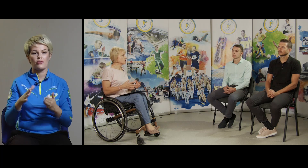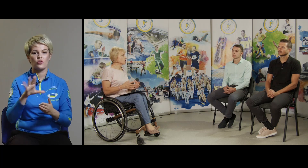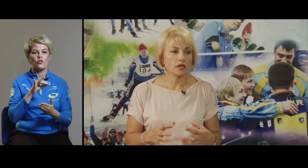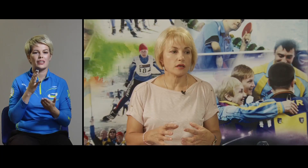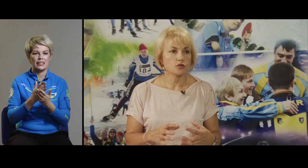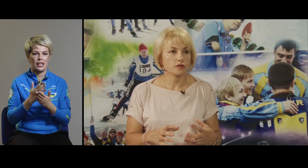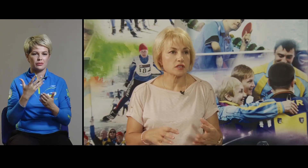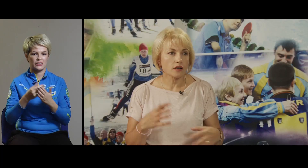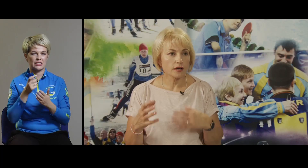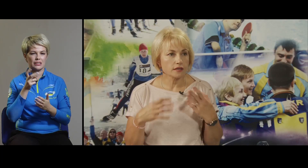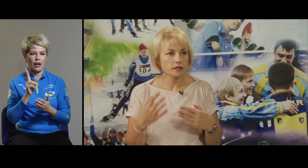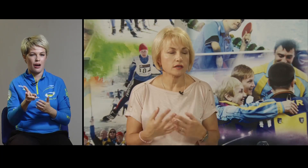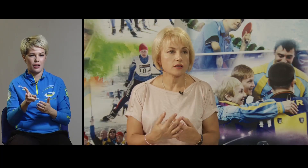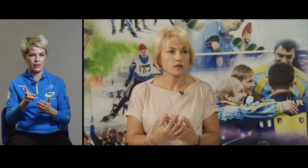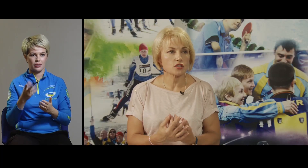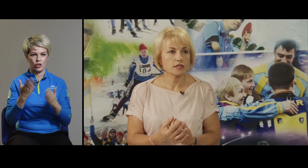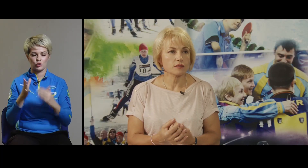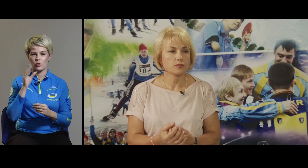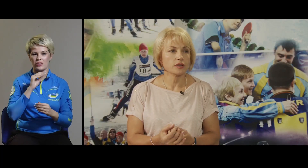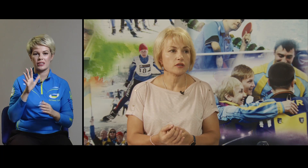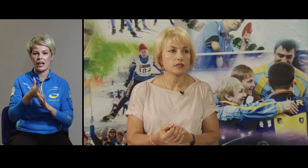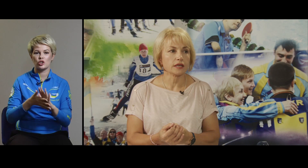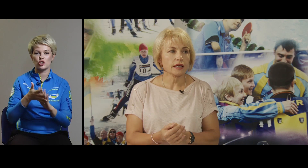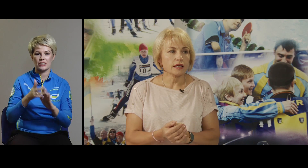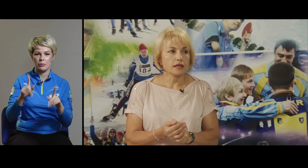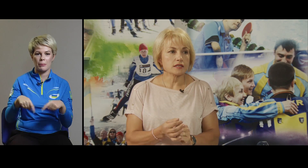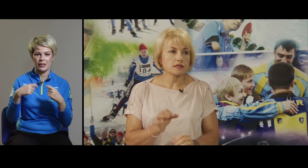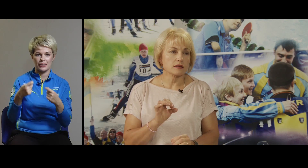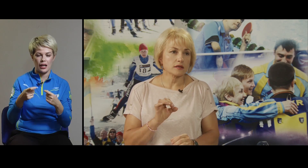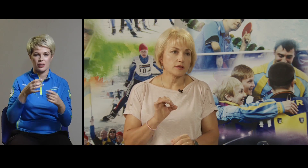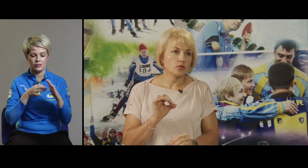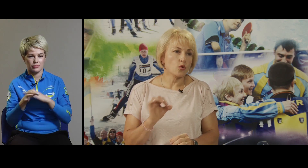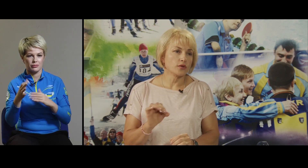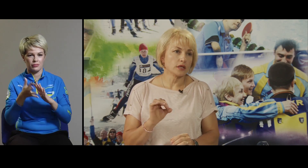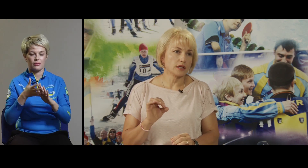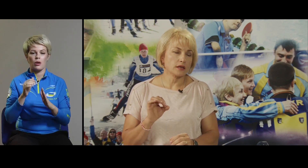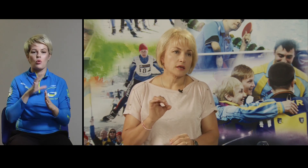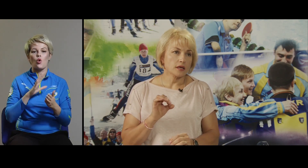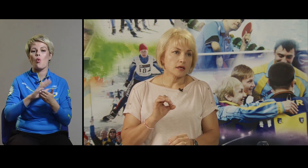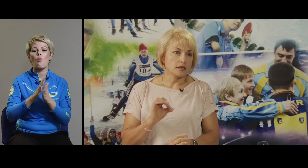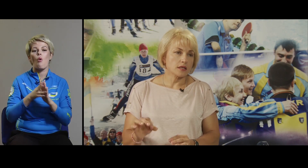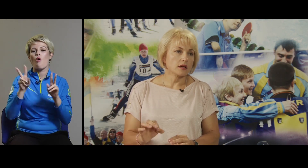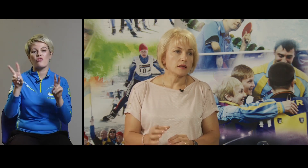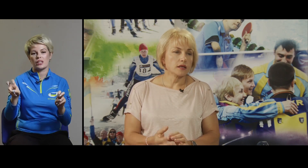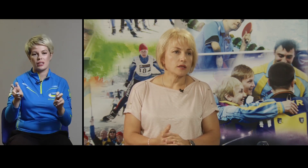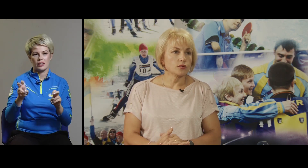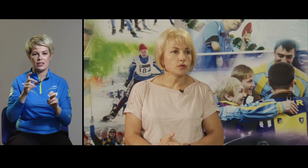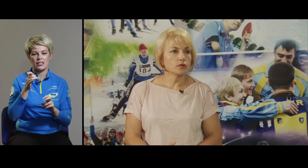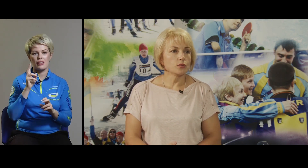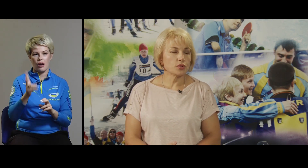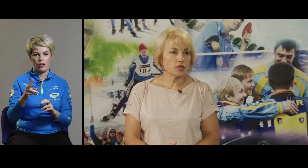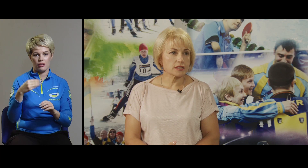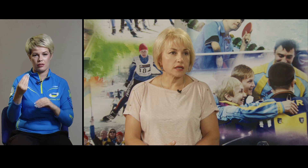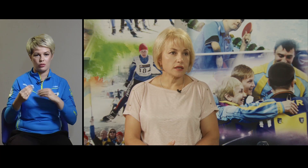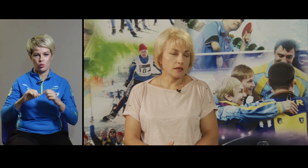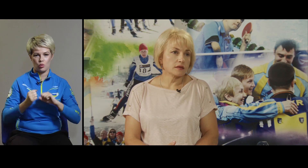якісь позначки, якщо не встигаєте жестами передати, якісь умовні такі знаки даєте один